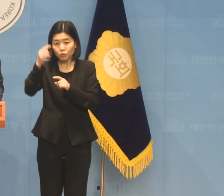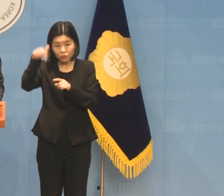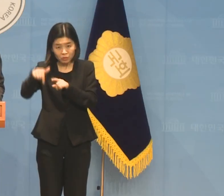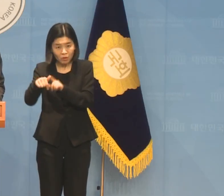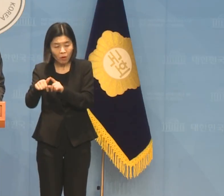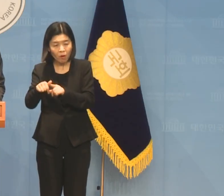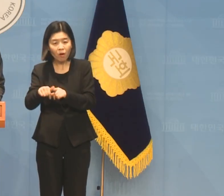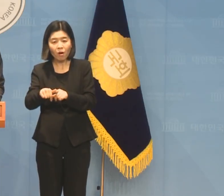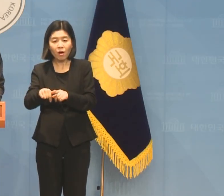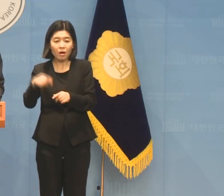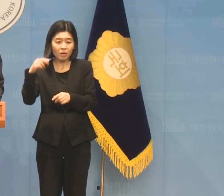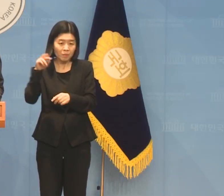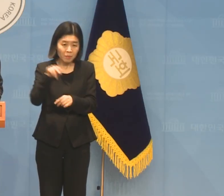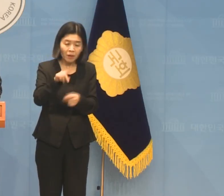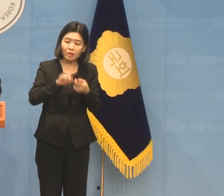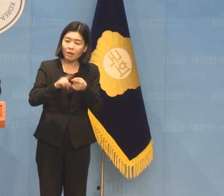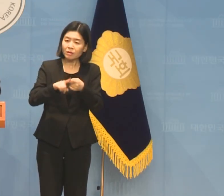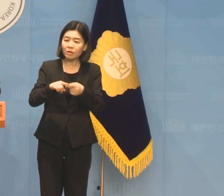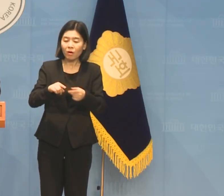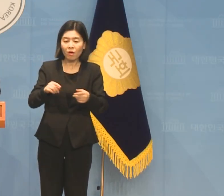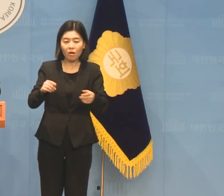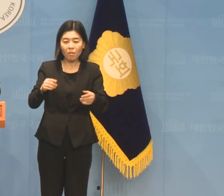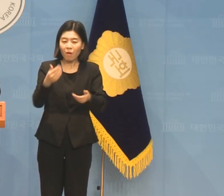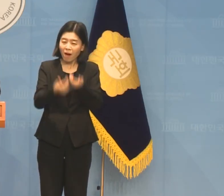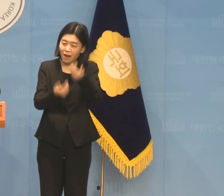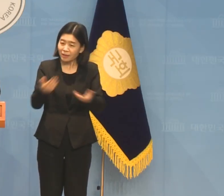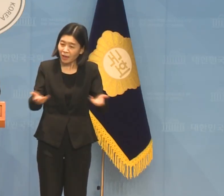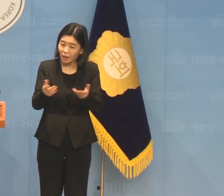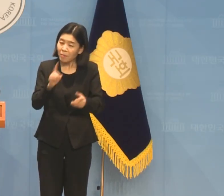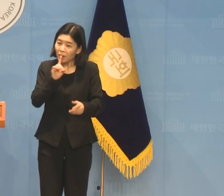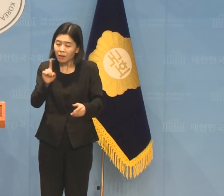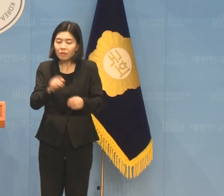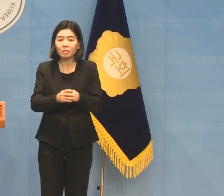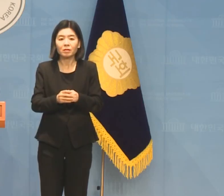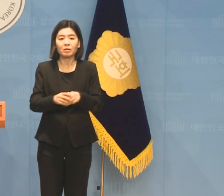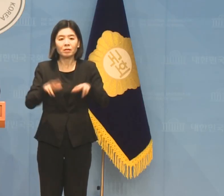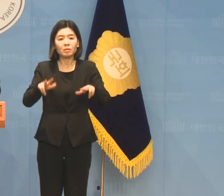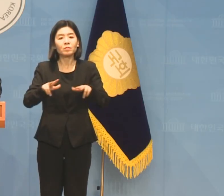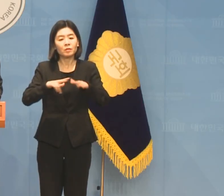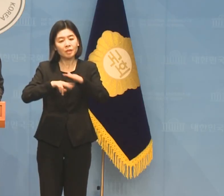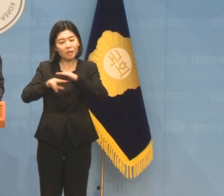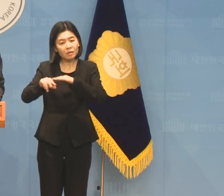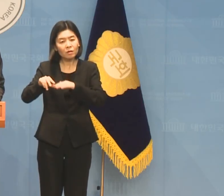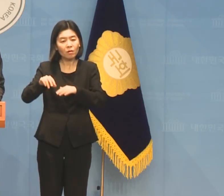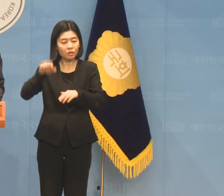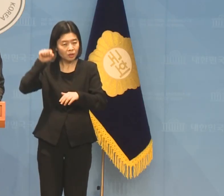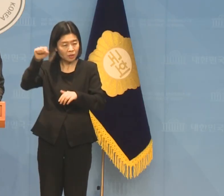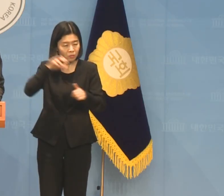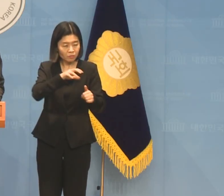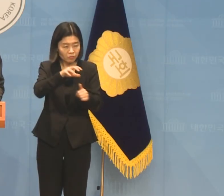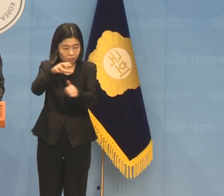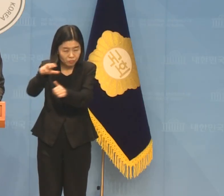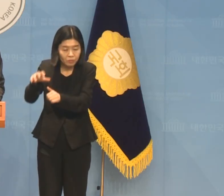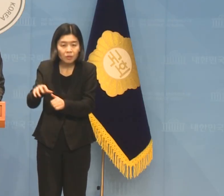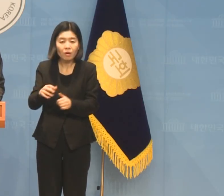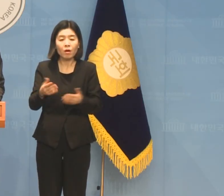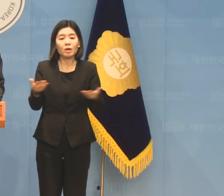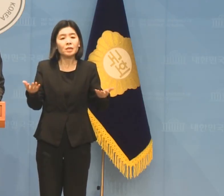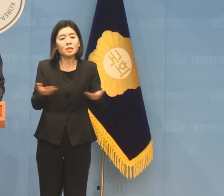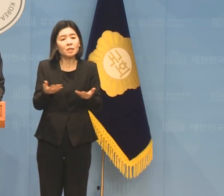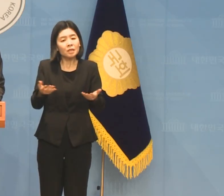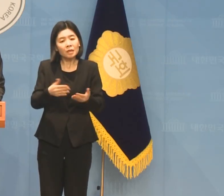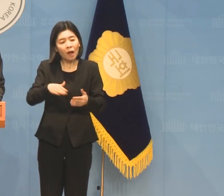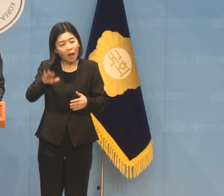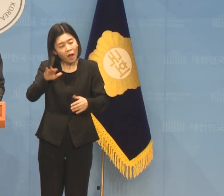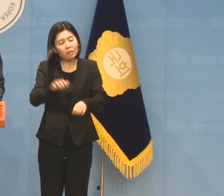또다시 지하철을 점거했습니다. 수많은 시민이 출근길에 발이 묶였지만 이에 대해 입장을 밝힌 정치인은